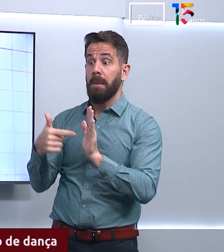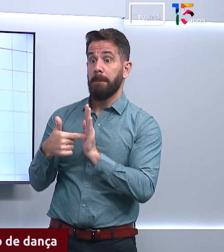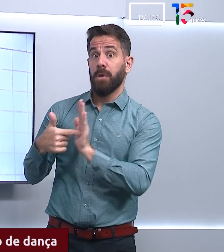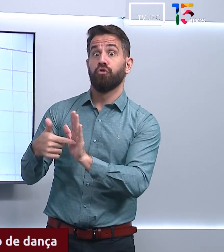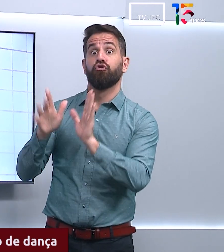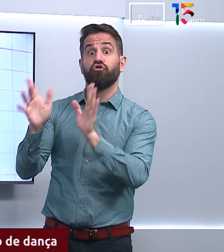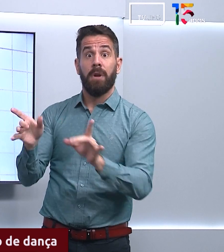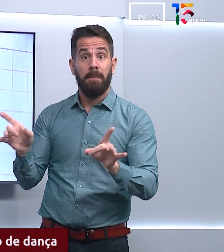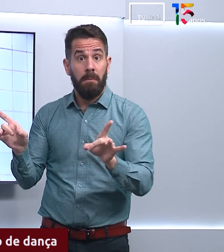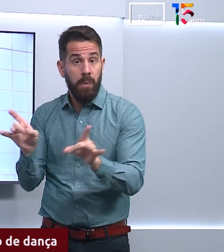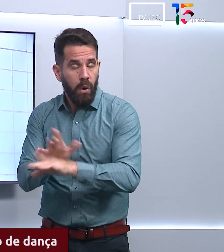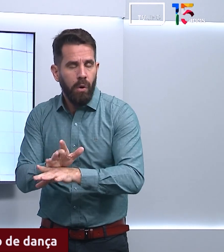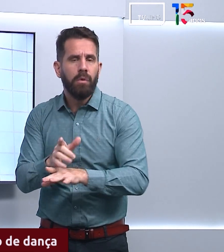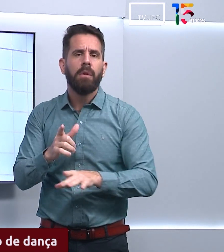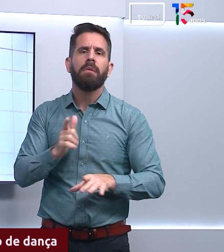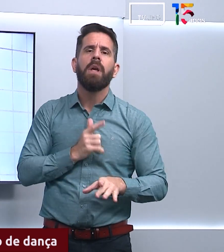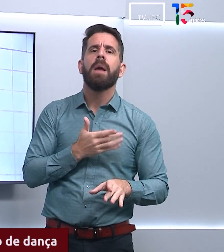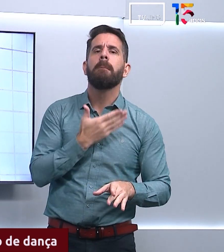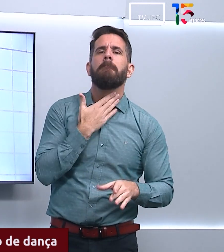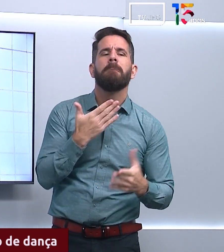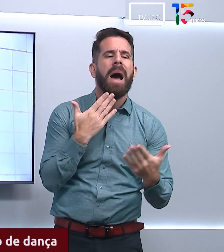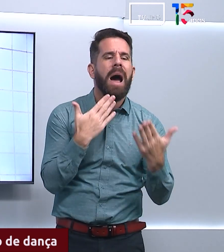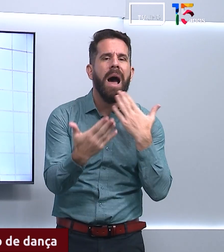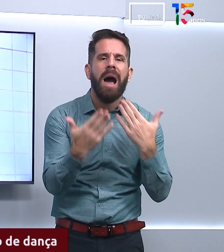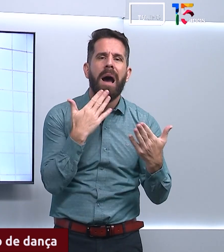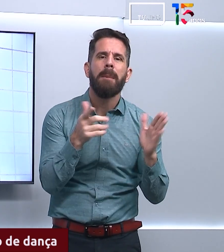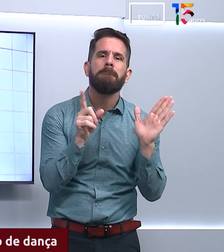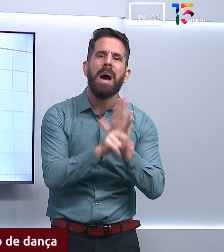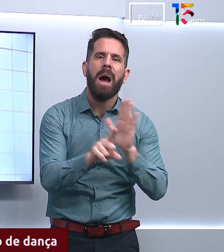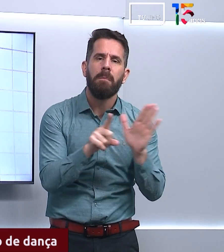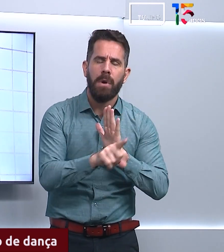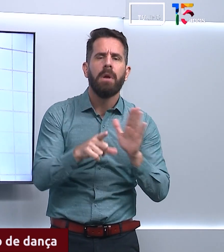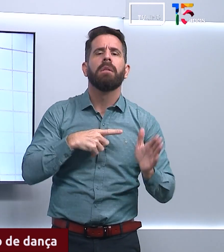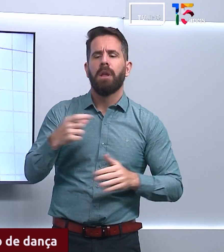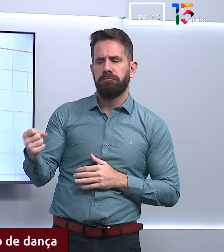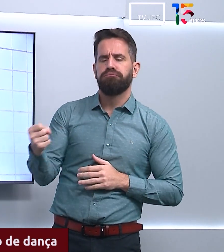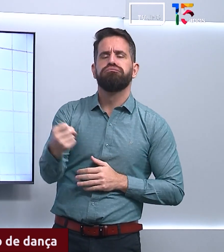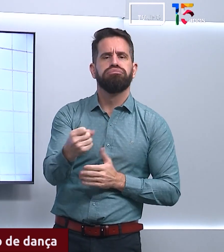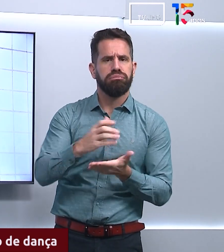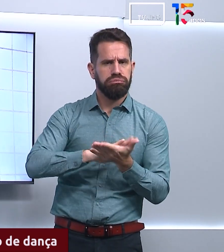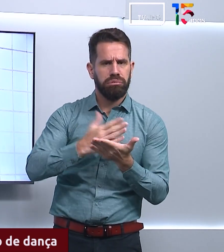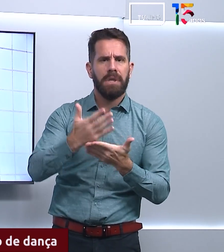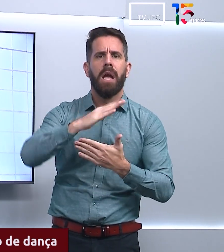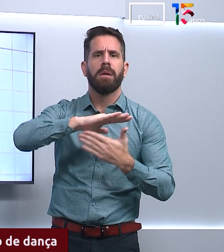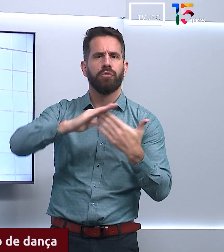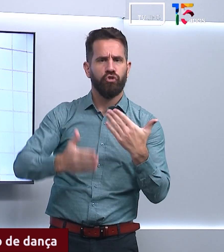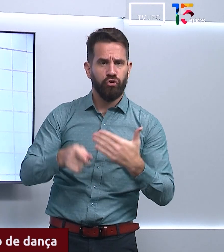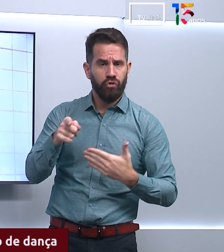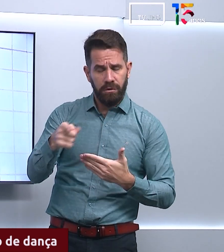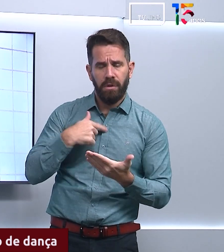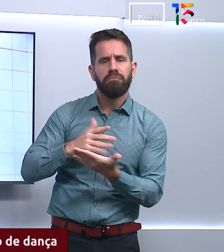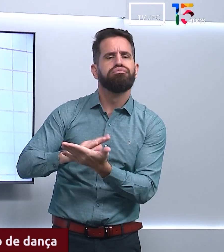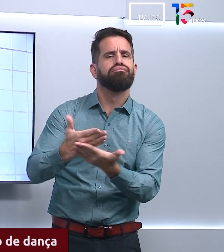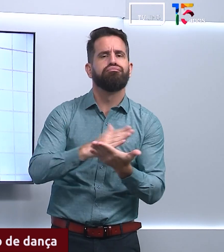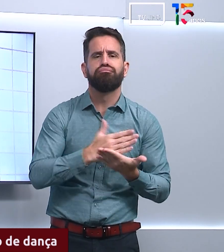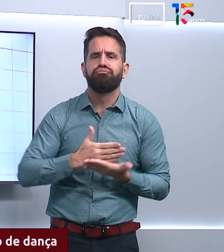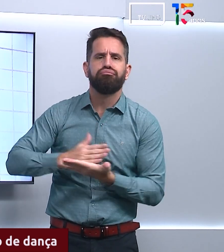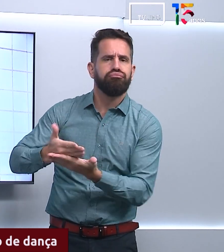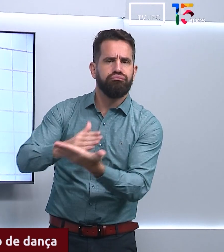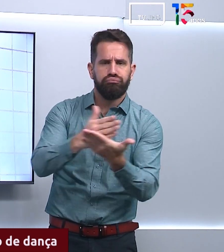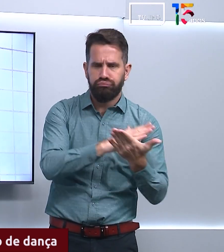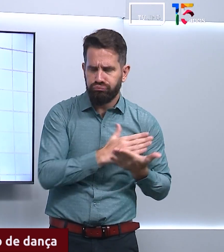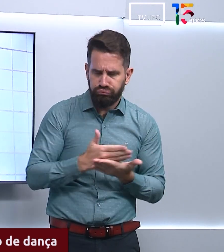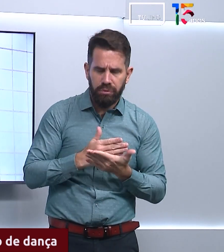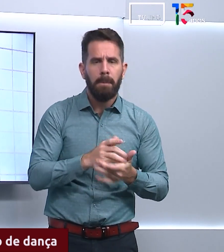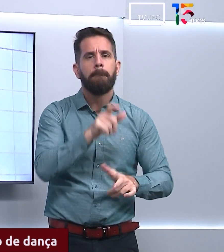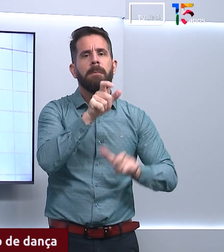gente faz um bate-papo com o público e aí a gente convida uma intérprete de libras para fazer essa interpretação para